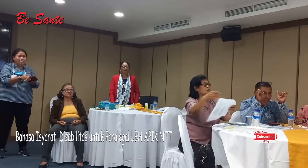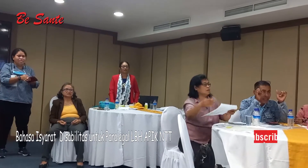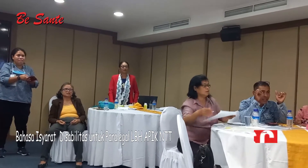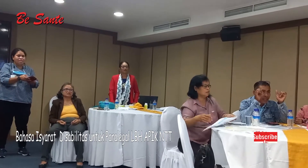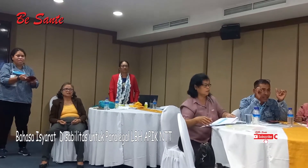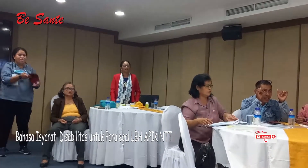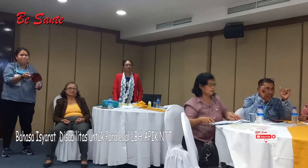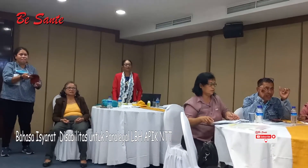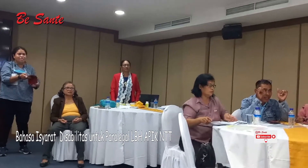terus. Tuh langsung saya makan.